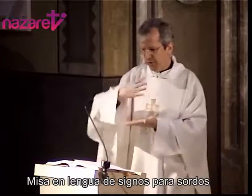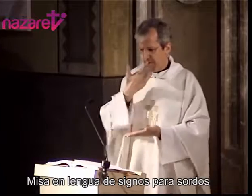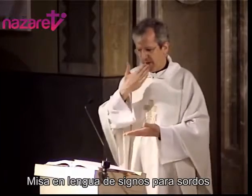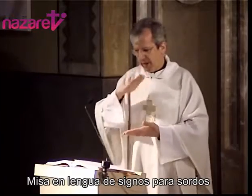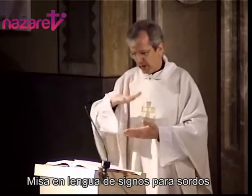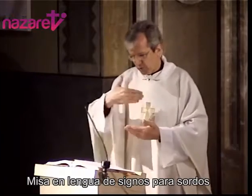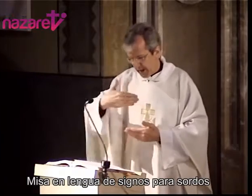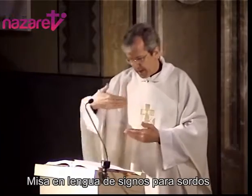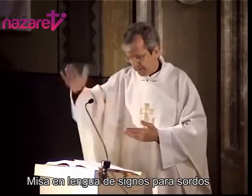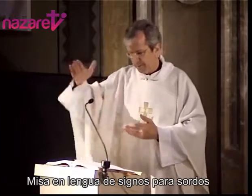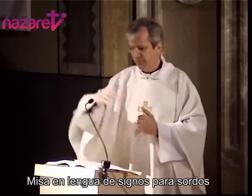en Jerusalén.